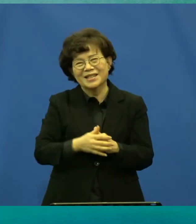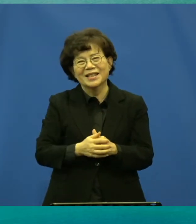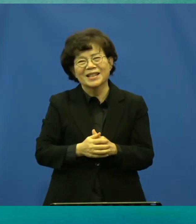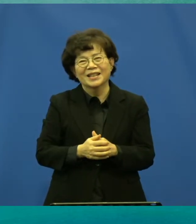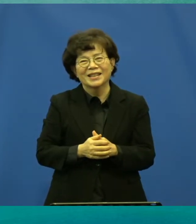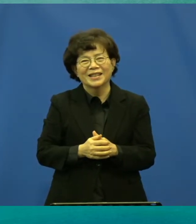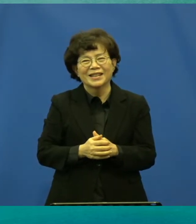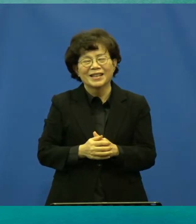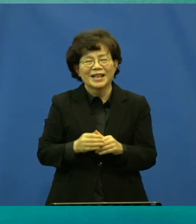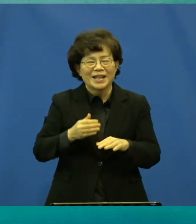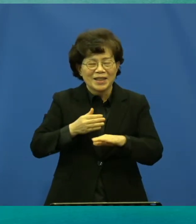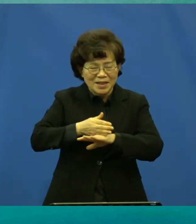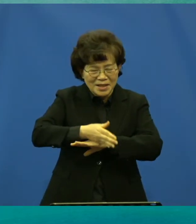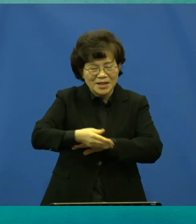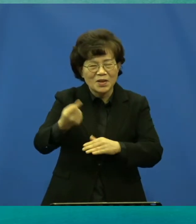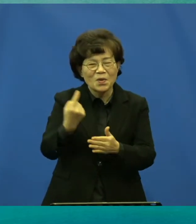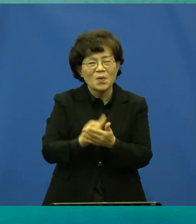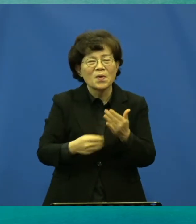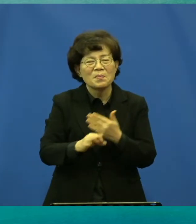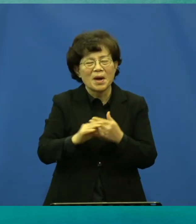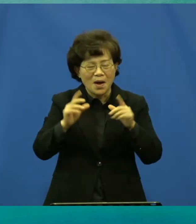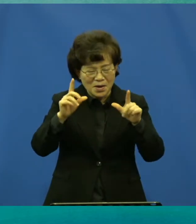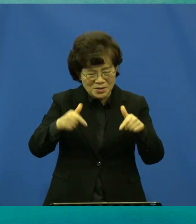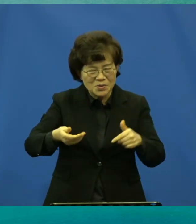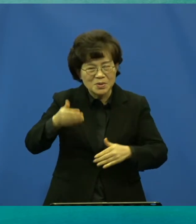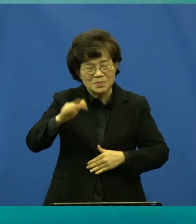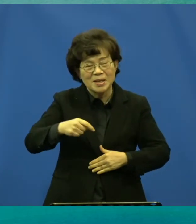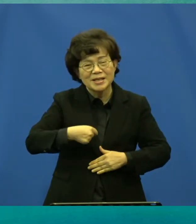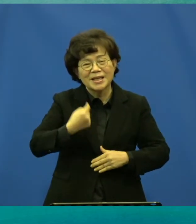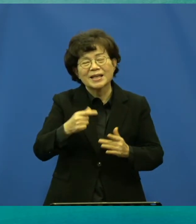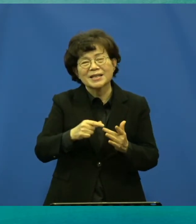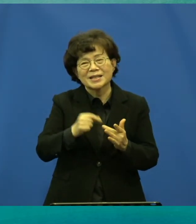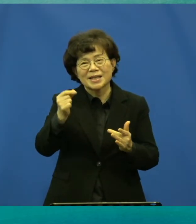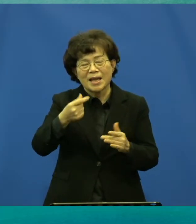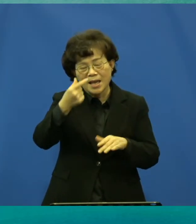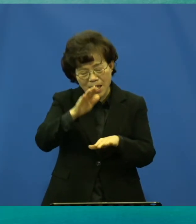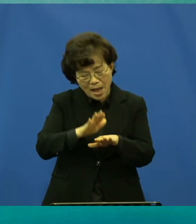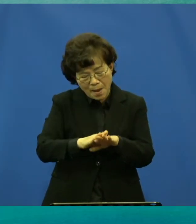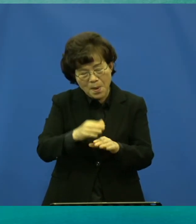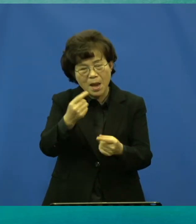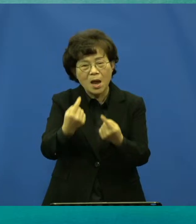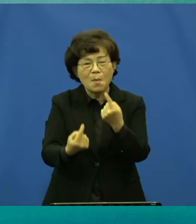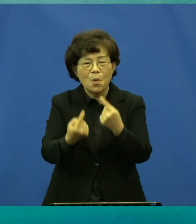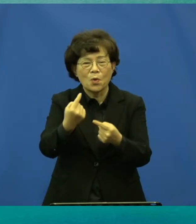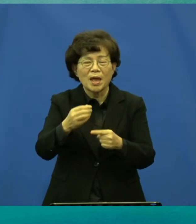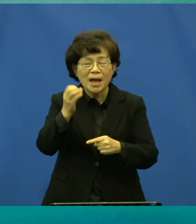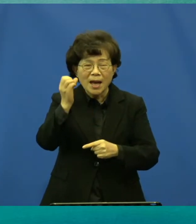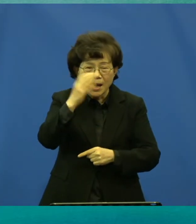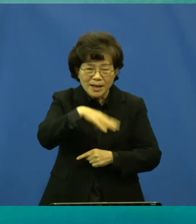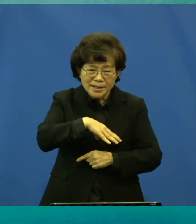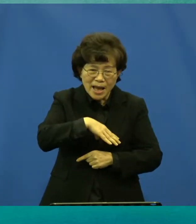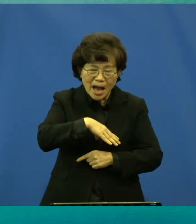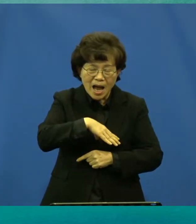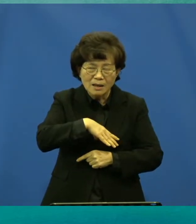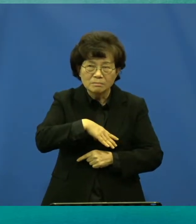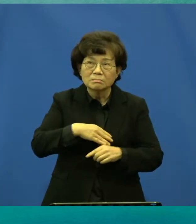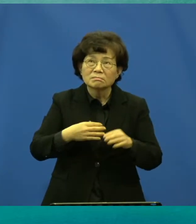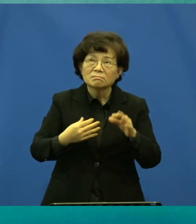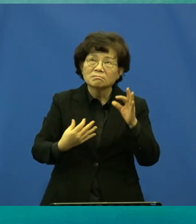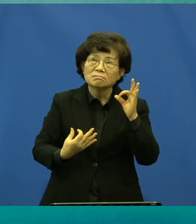어찌 늦게 오면 우리는 그렇게 하는데 자기가 선택해서 예배를 드리기보다 그냥 예배당에서 멍 때리는